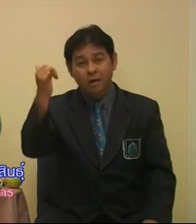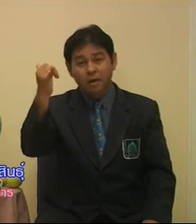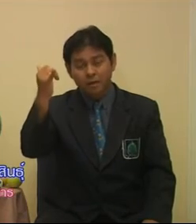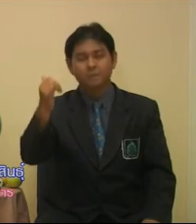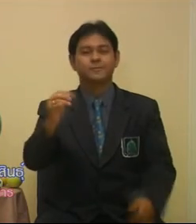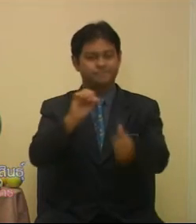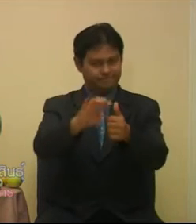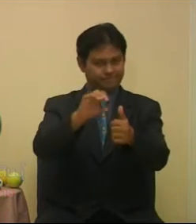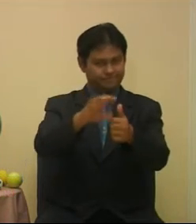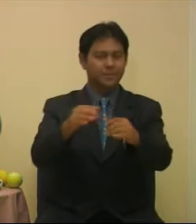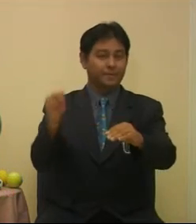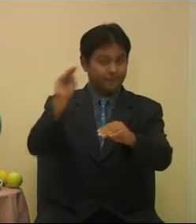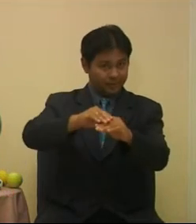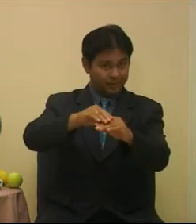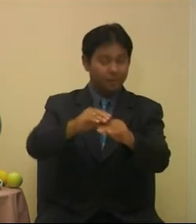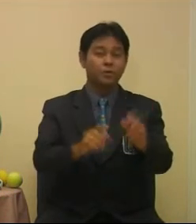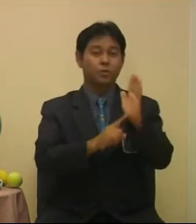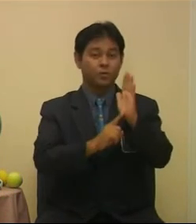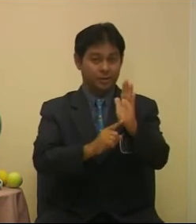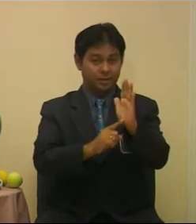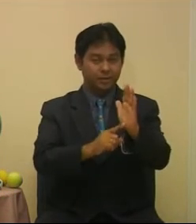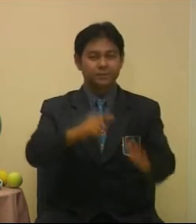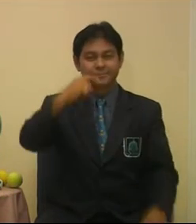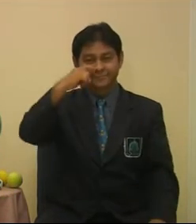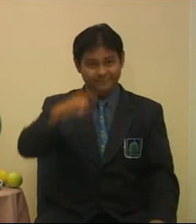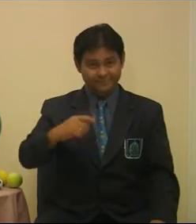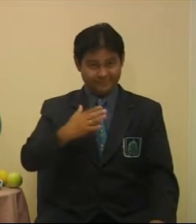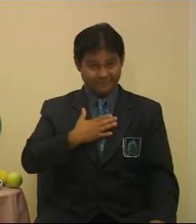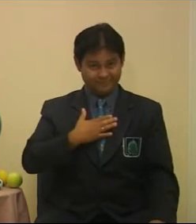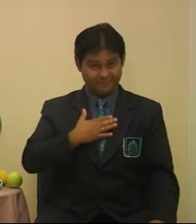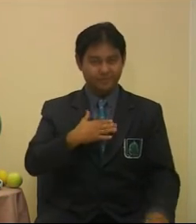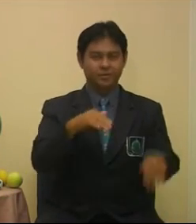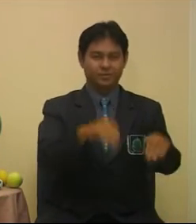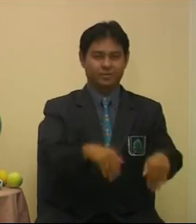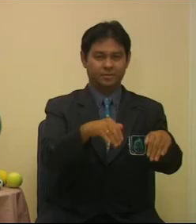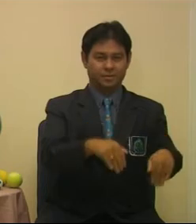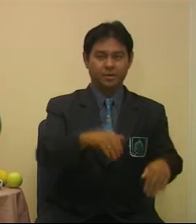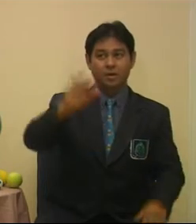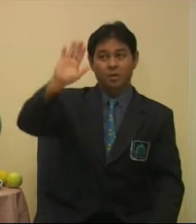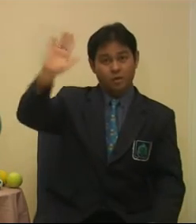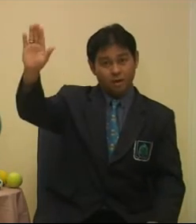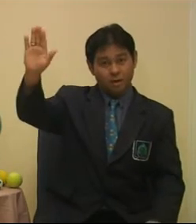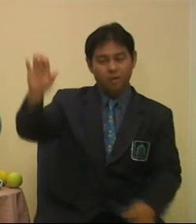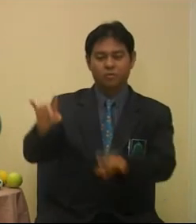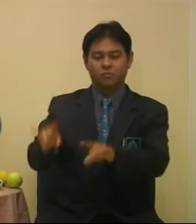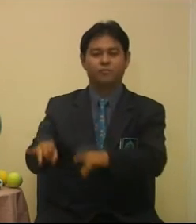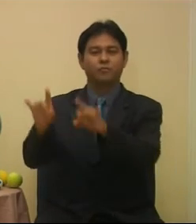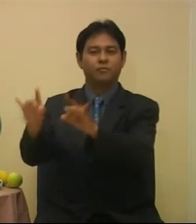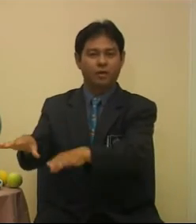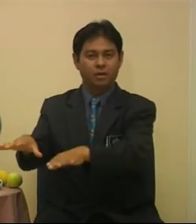ามือผมขอยกตัวอย่างเพิ่มเติมเช่นประเทศออสเตรเลียในภาษามือไทยใช้แบบนี้ภาษามือออสแลนด์จะใ